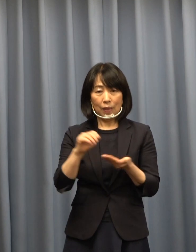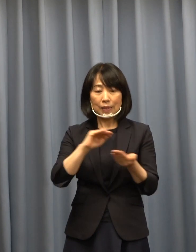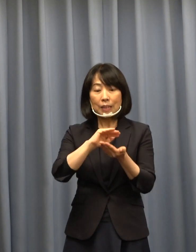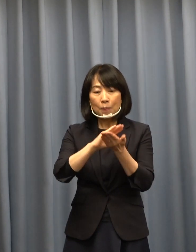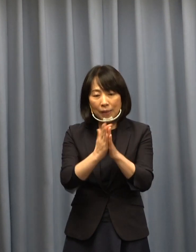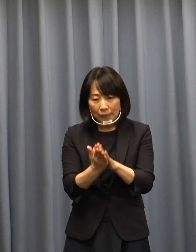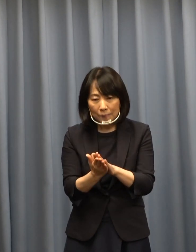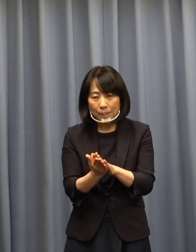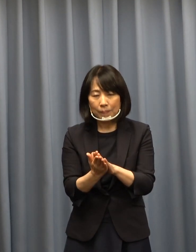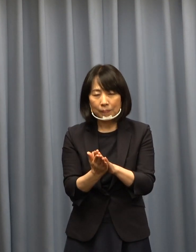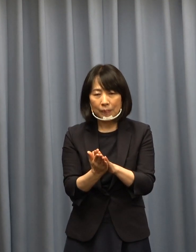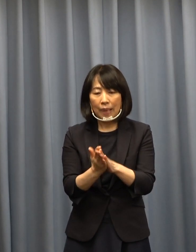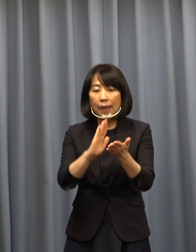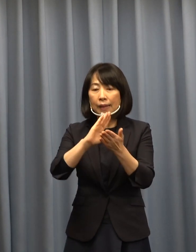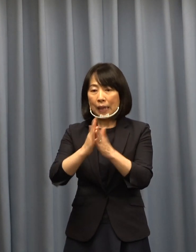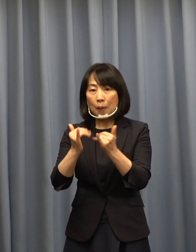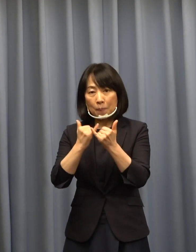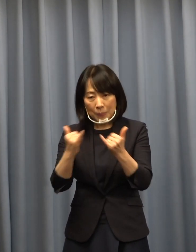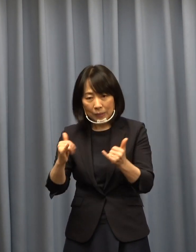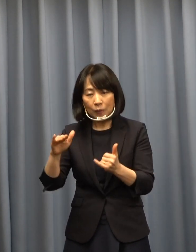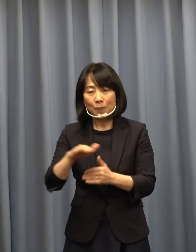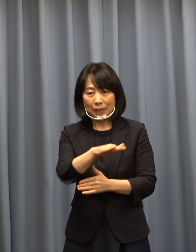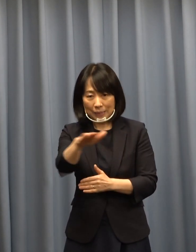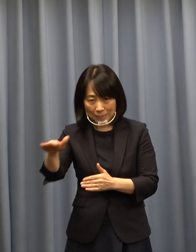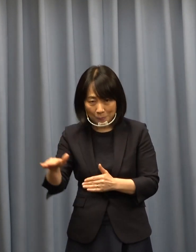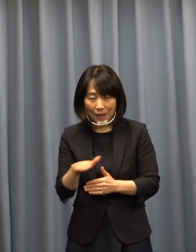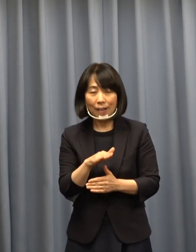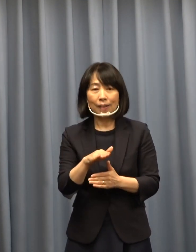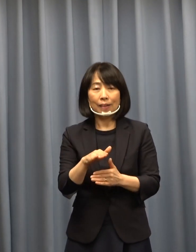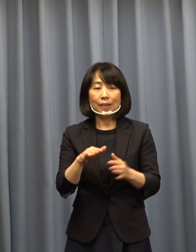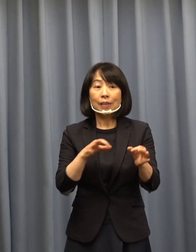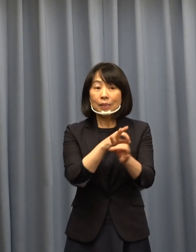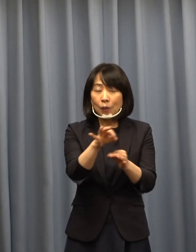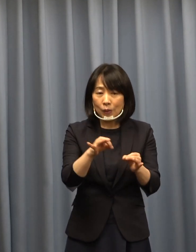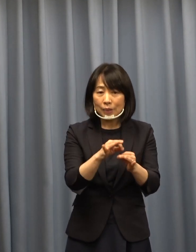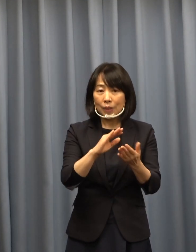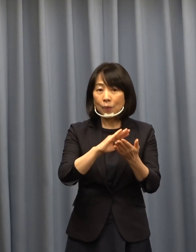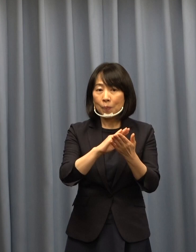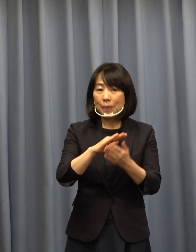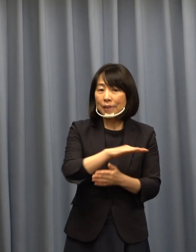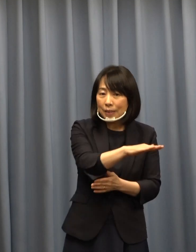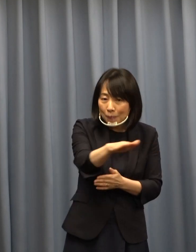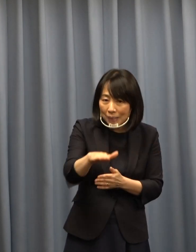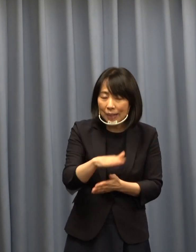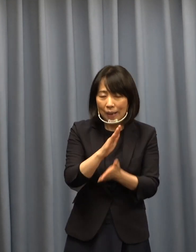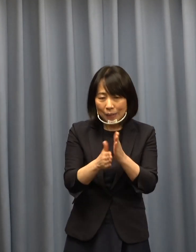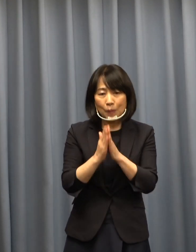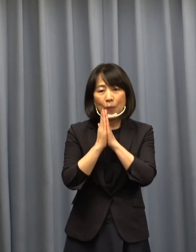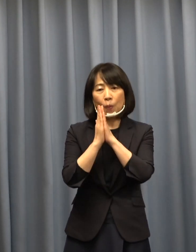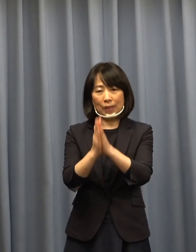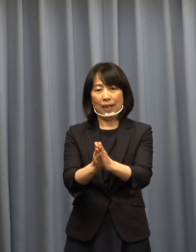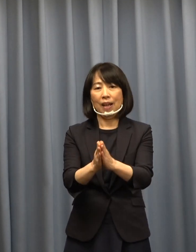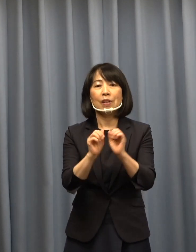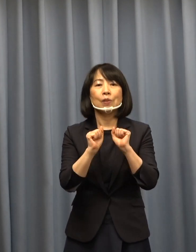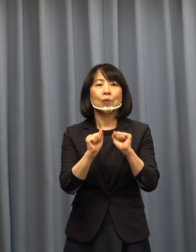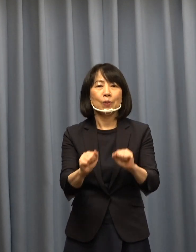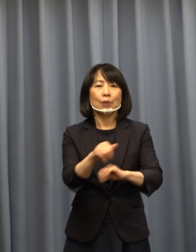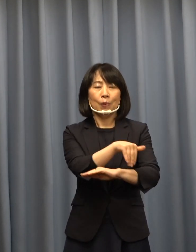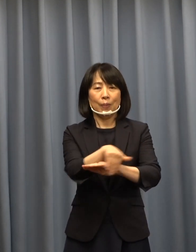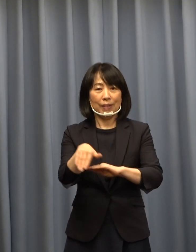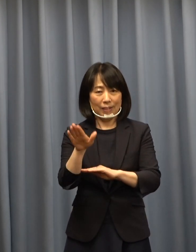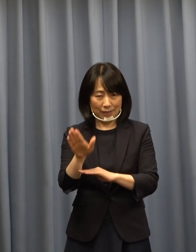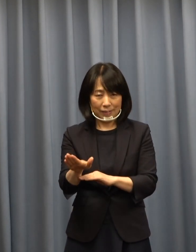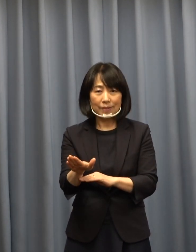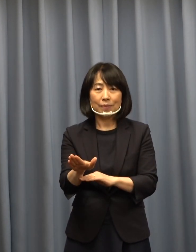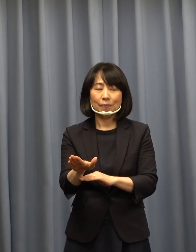改めて県民の皆様、事業者の皆様にお願いを今後することになります。ぜひですね、